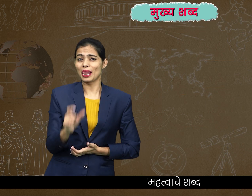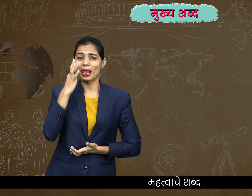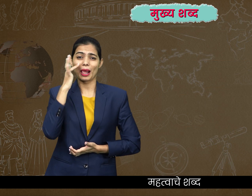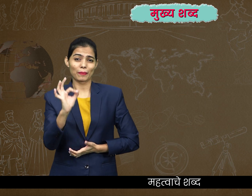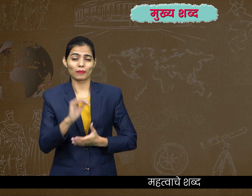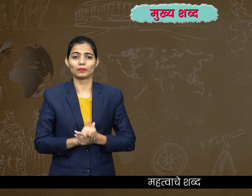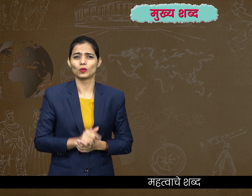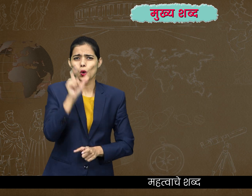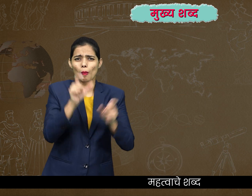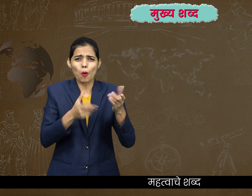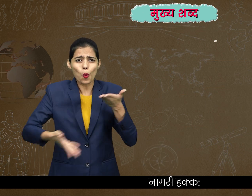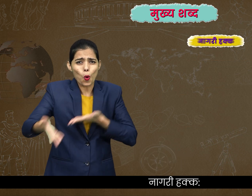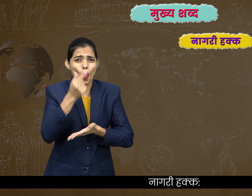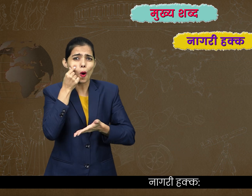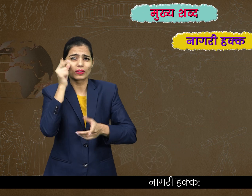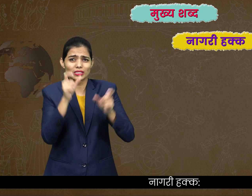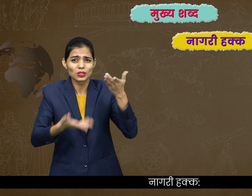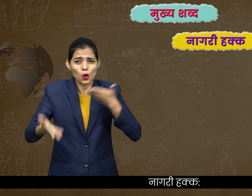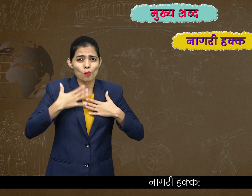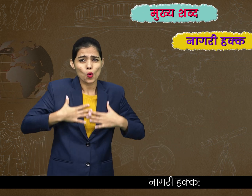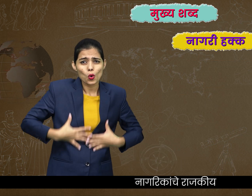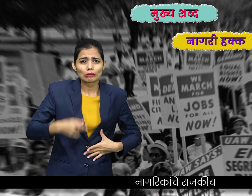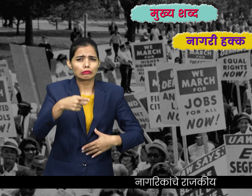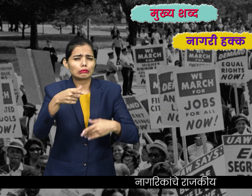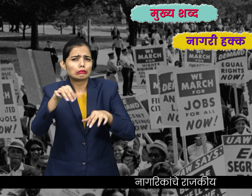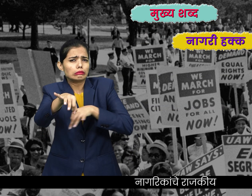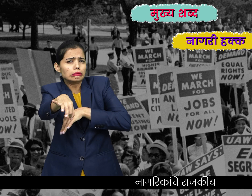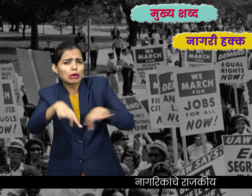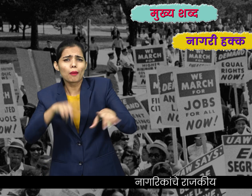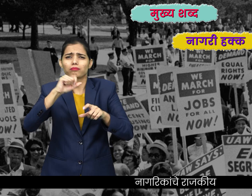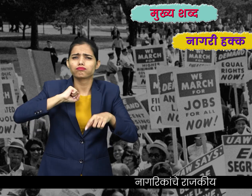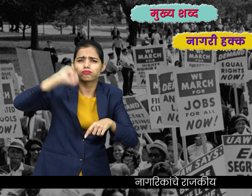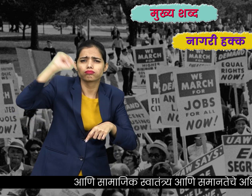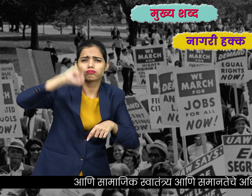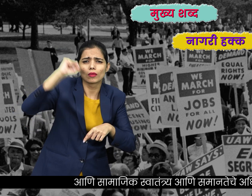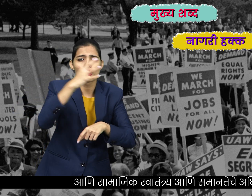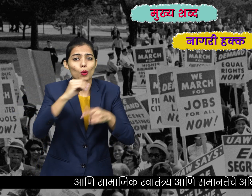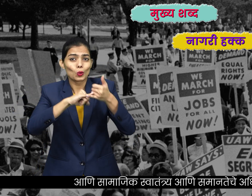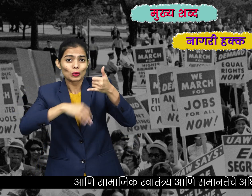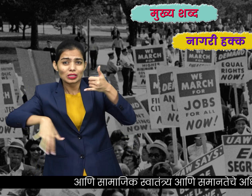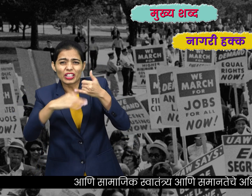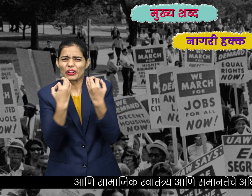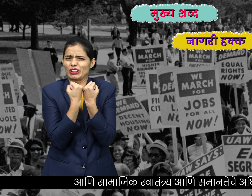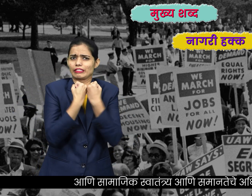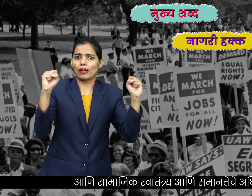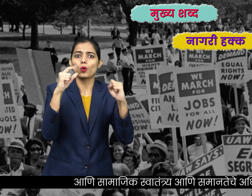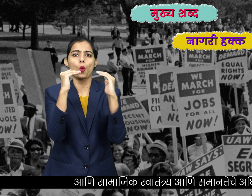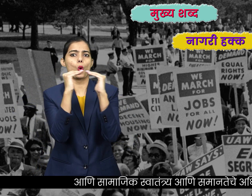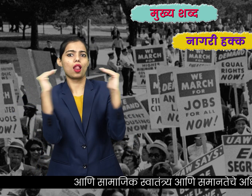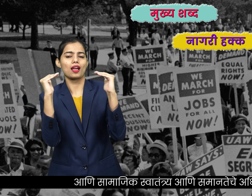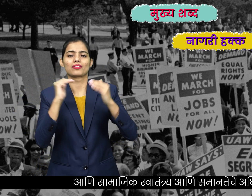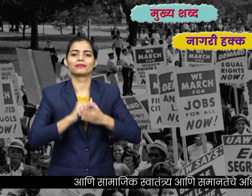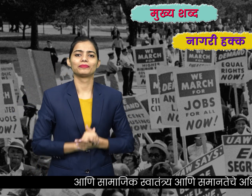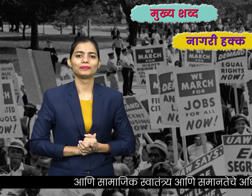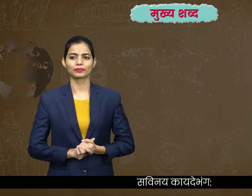महत्त्वाचे शब्द: नागरी हक्क, नागरिकांचे राजकीय आणि सामाजिक स्वातंत्र्य आणि समानतेचे